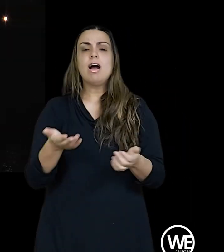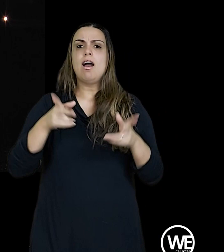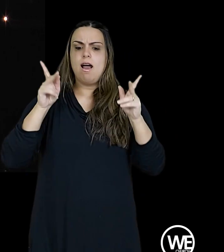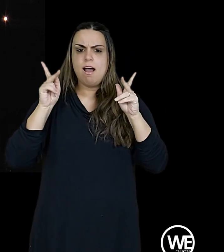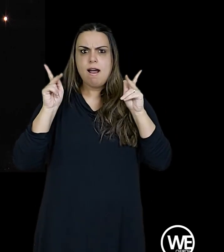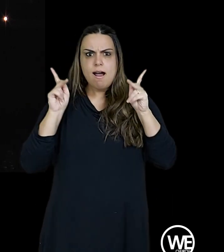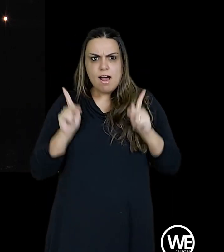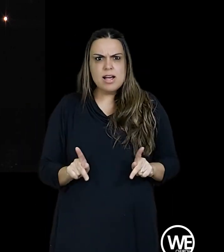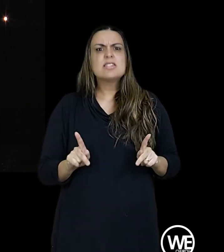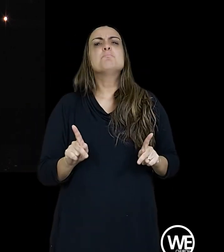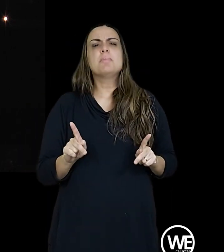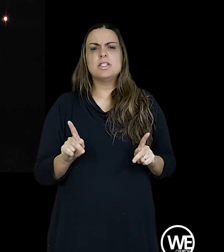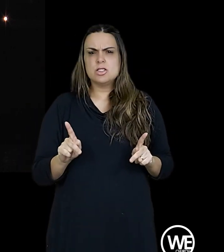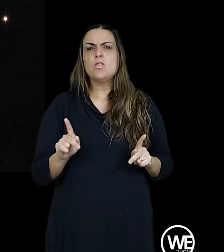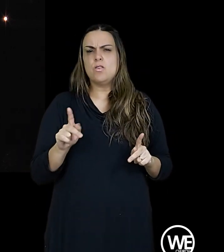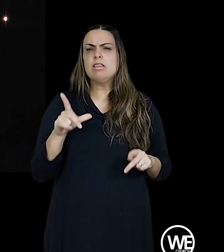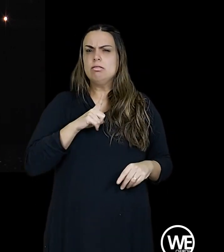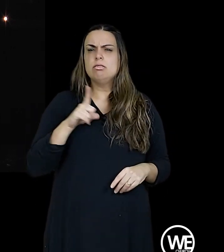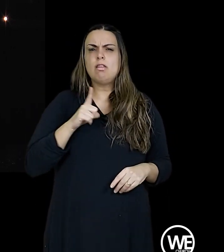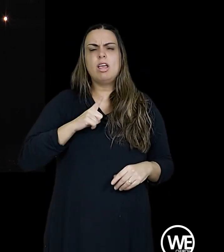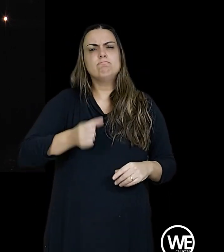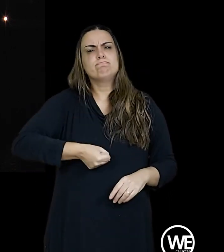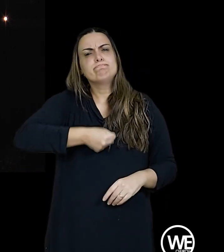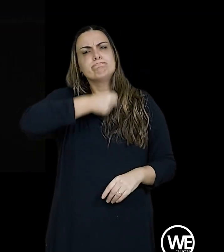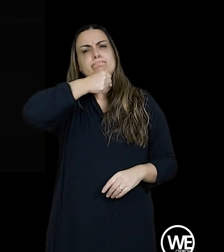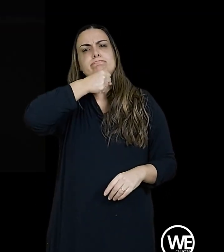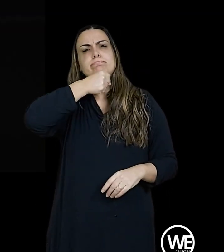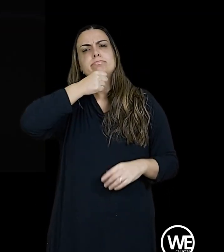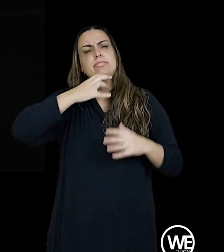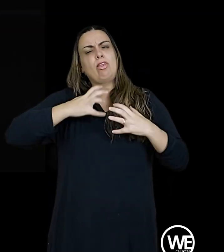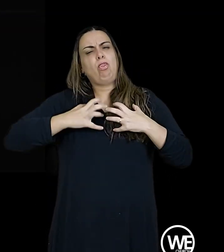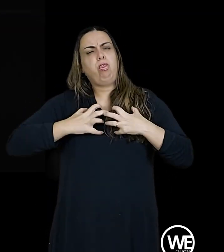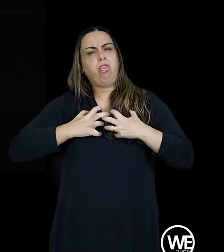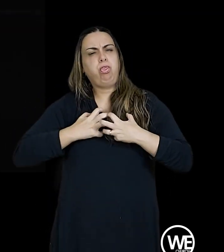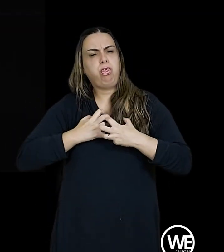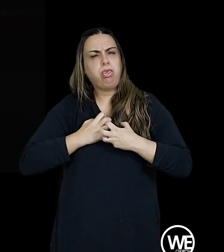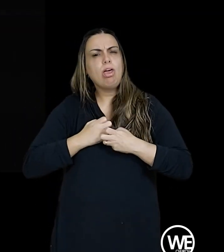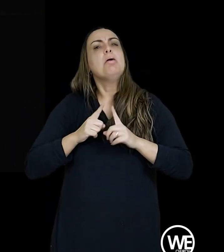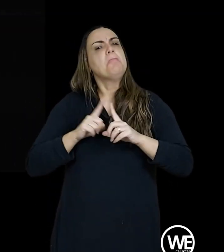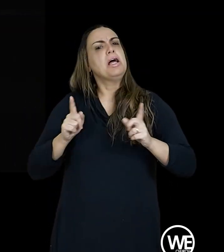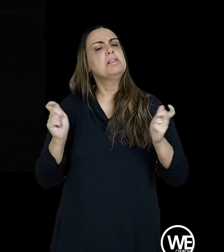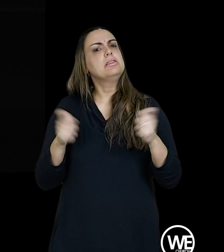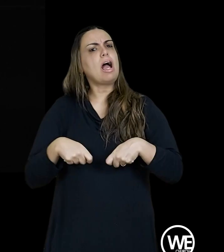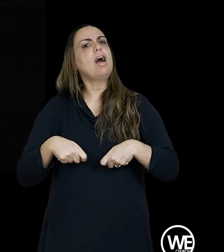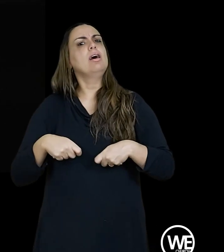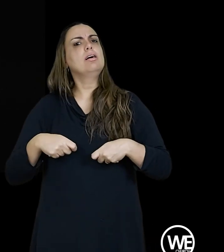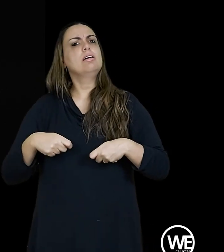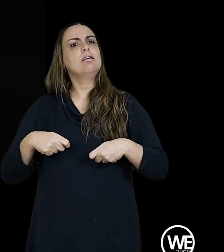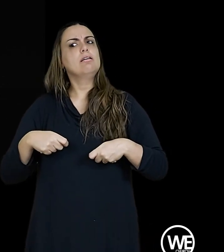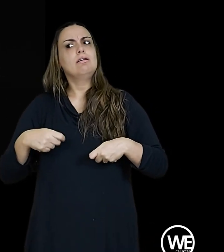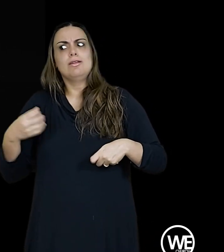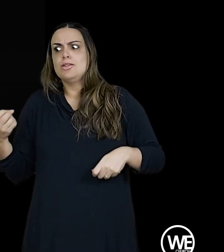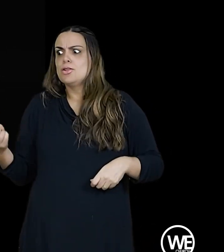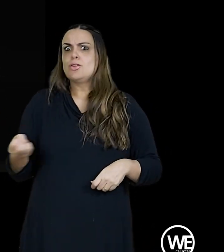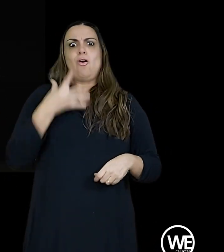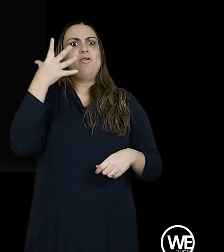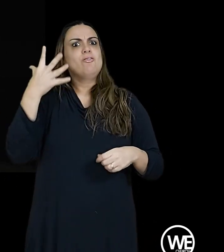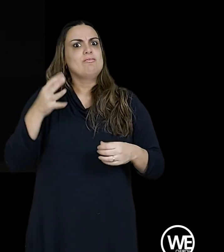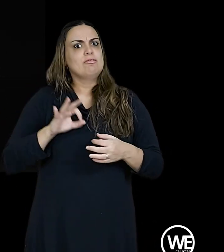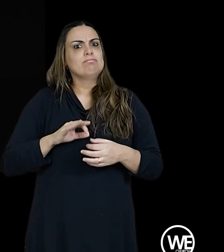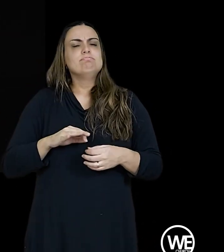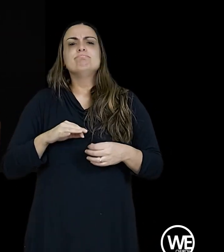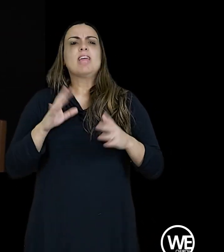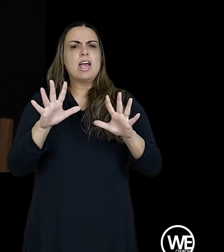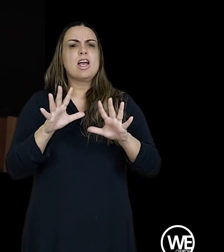tempo que se corrompe, que é o texto fala, ele também pode se renovar. E o texto vai dizer que se corromper